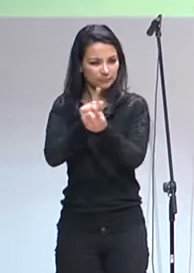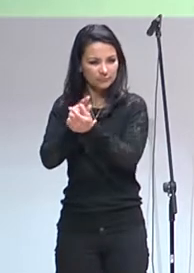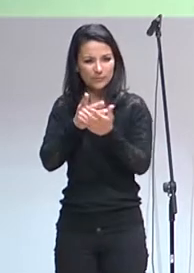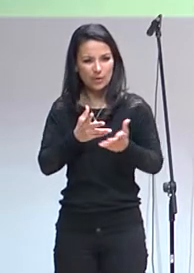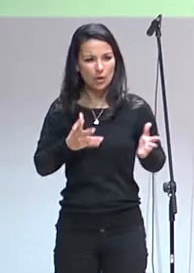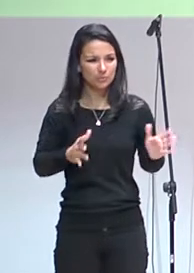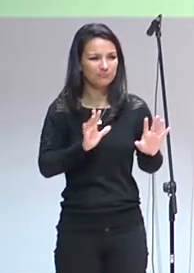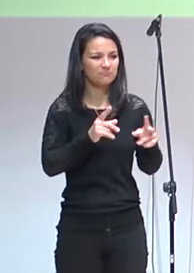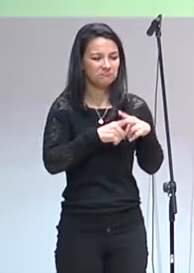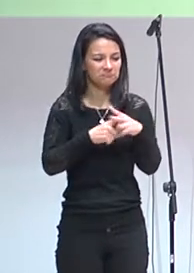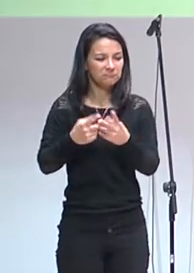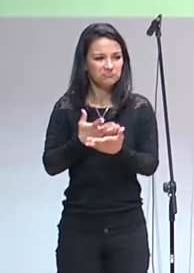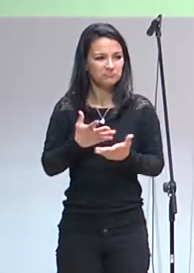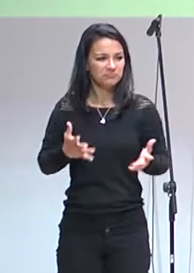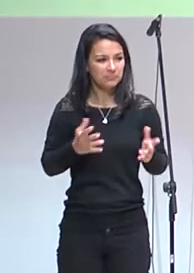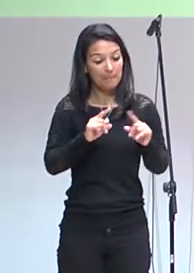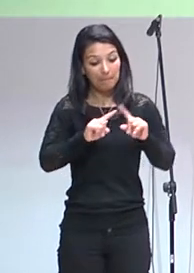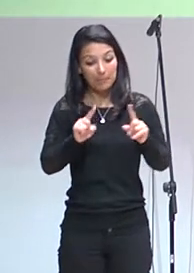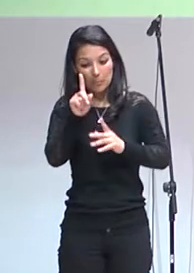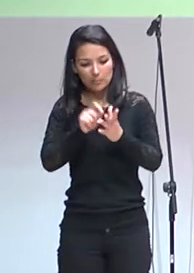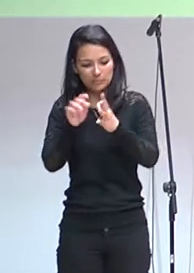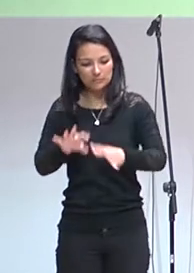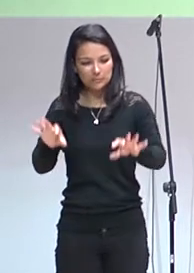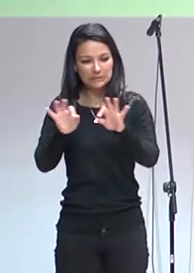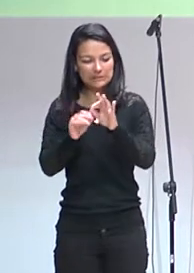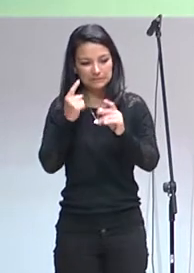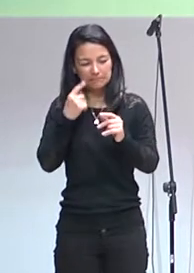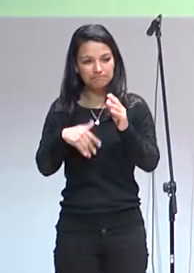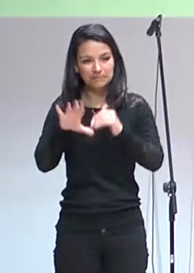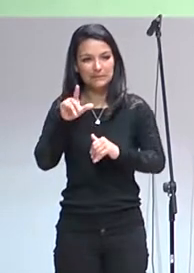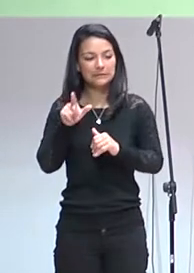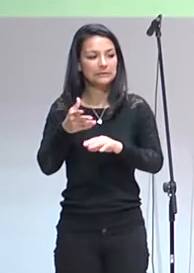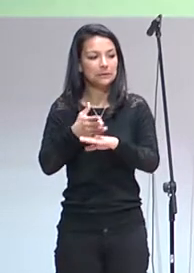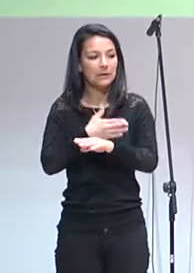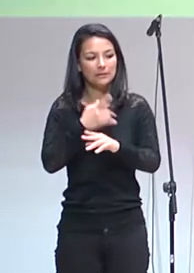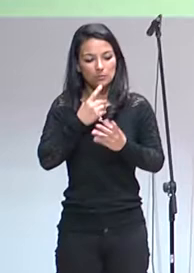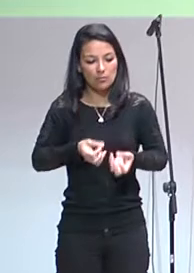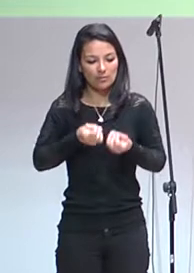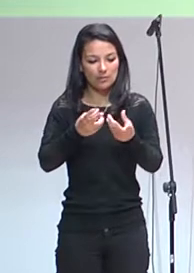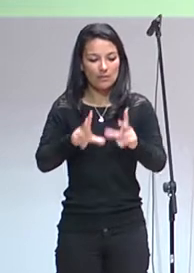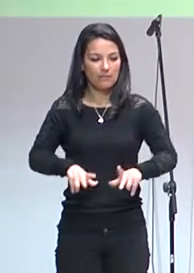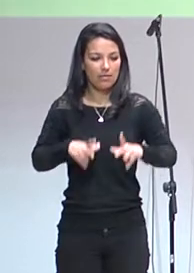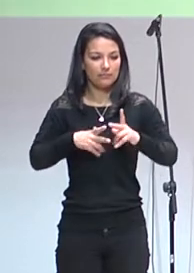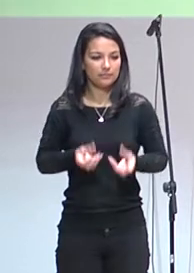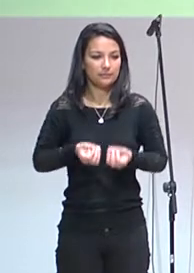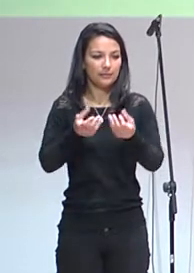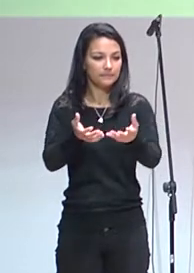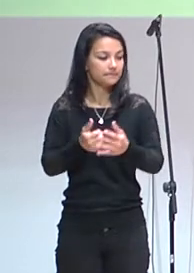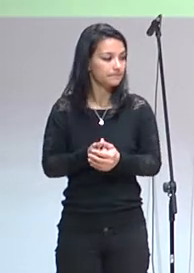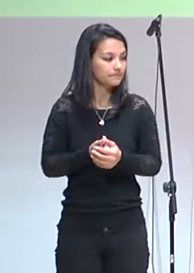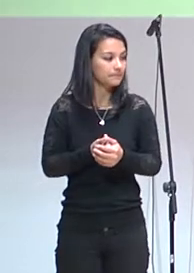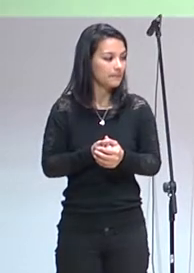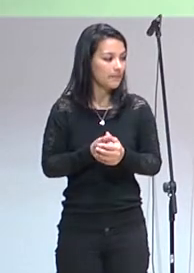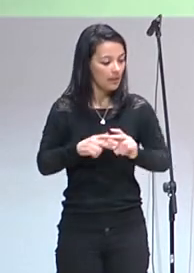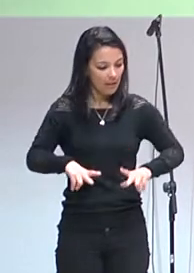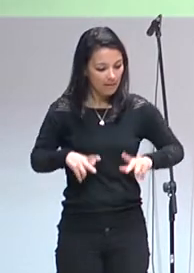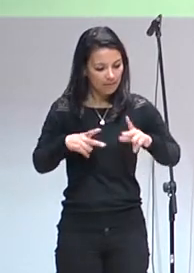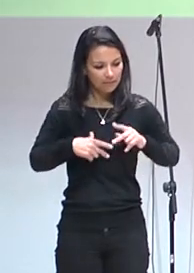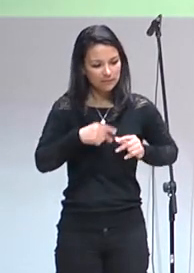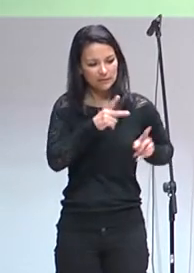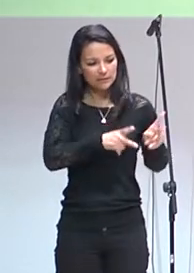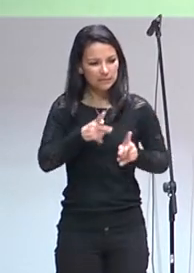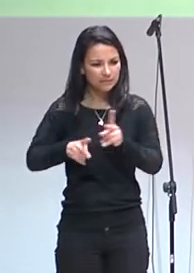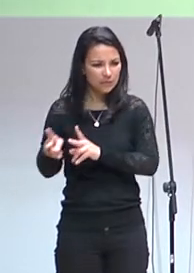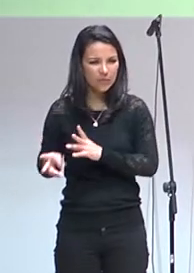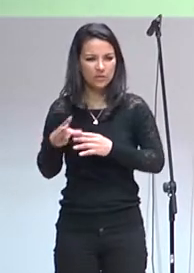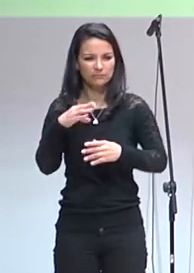elementos, pero yo creo que lo más importante y valioso es que le hemos devuelto la vida, ¿no? La vida a las personas,